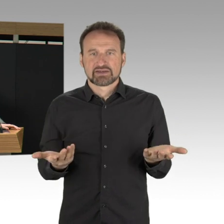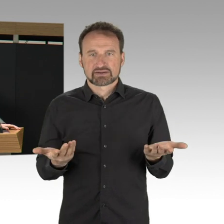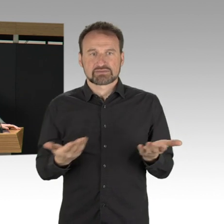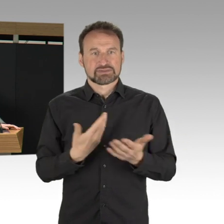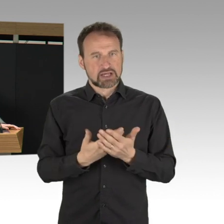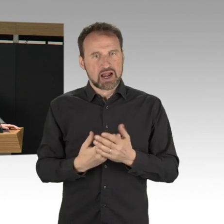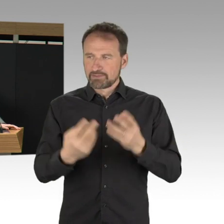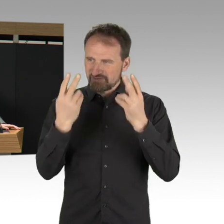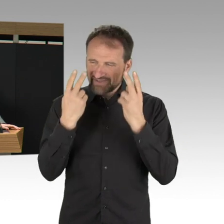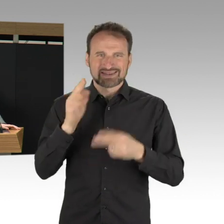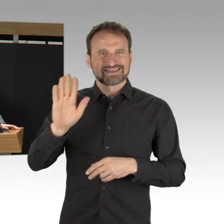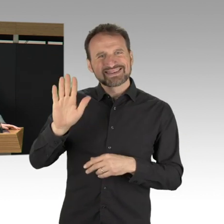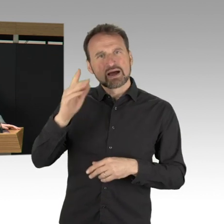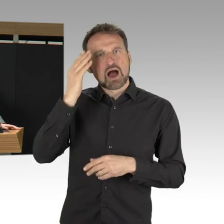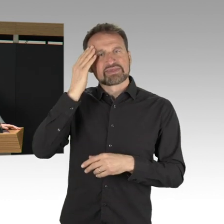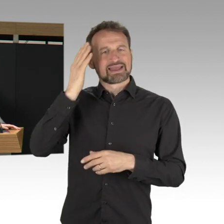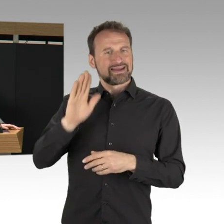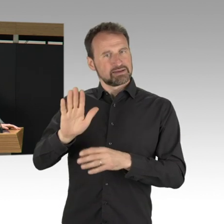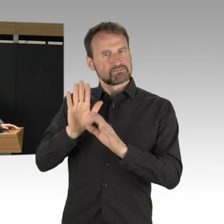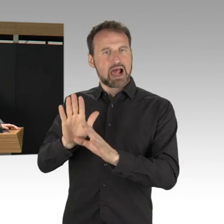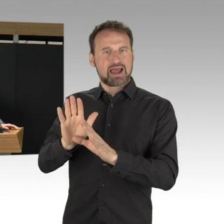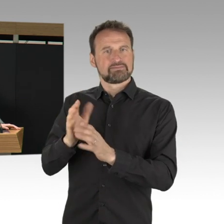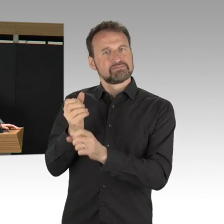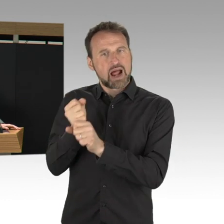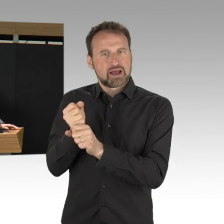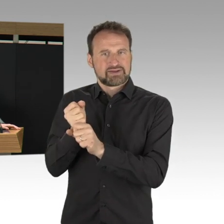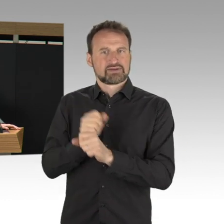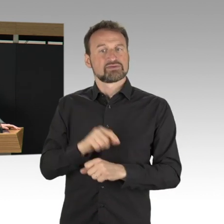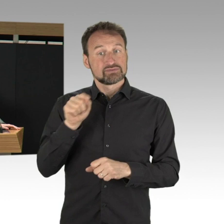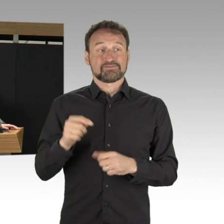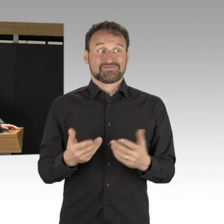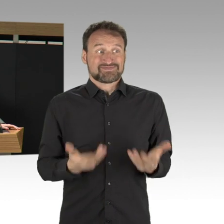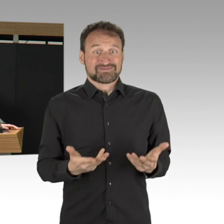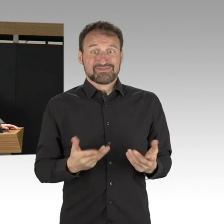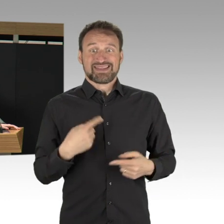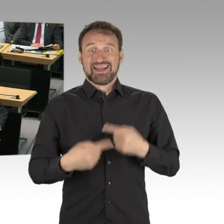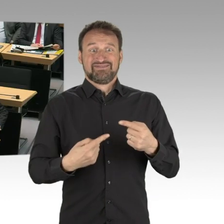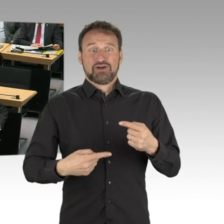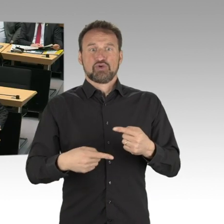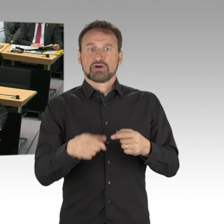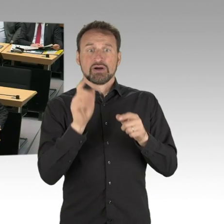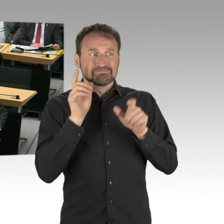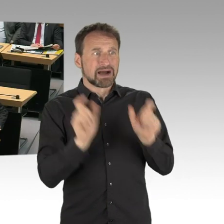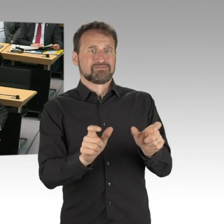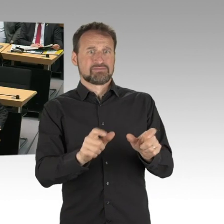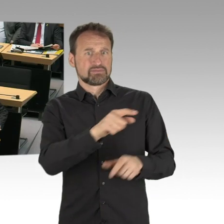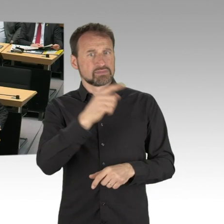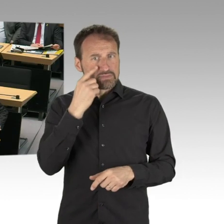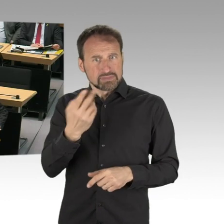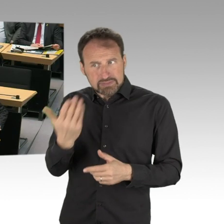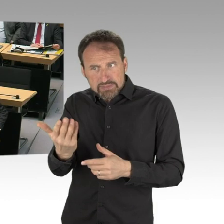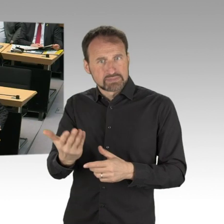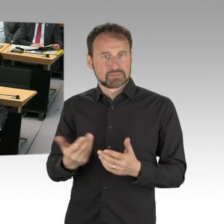von Schuldkult schwadronieren und so das Andenken an die Opfer an der Shoah verächtlich machen, zeigt, wie wichtig eine